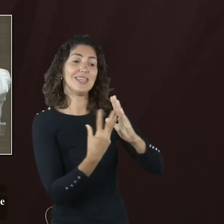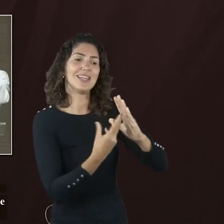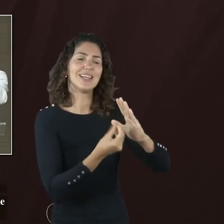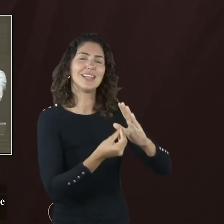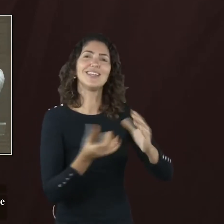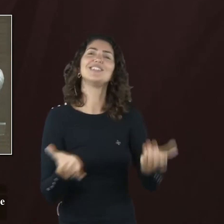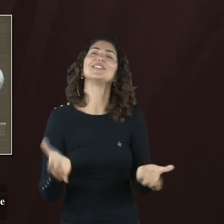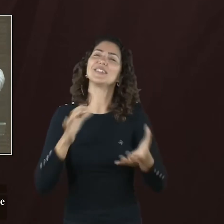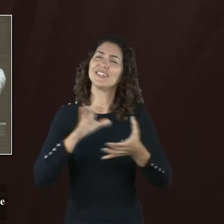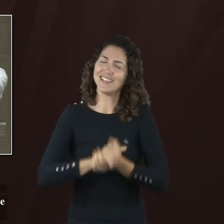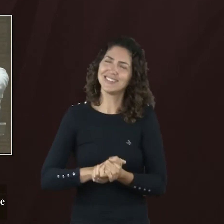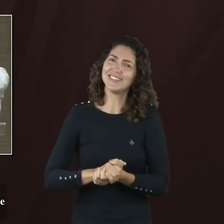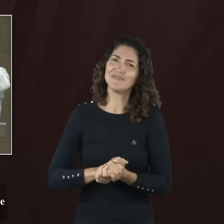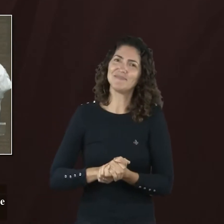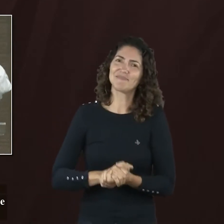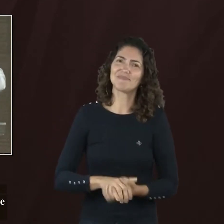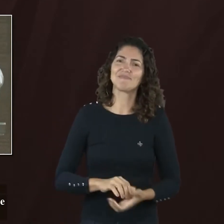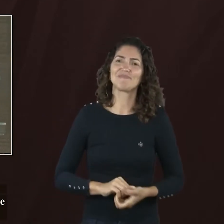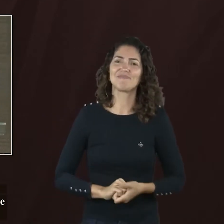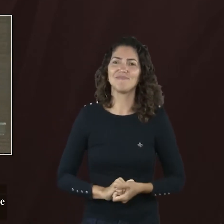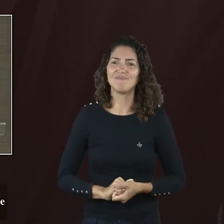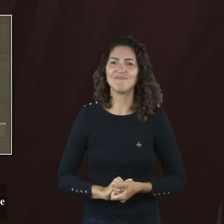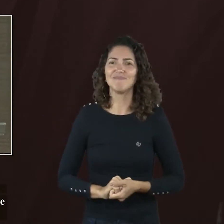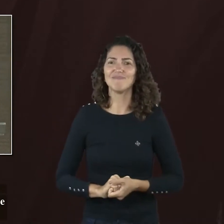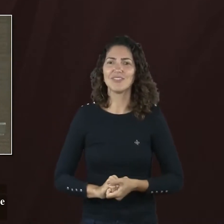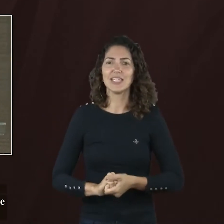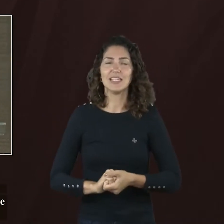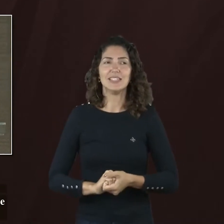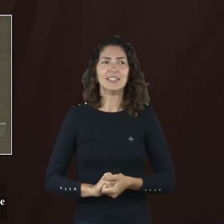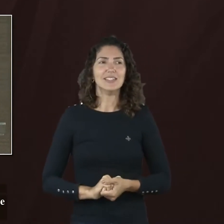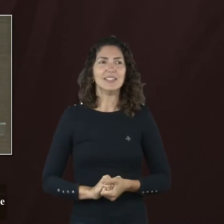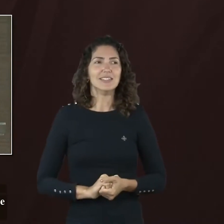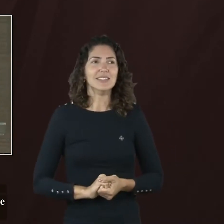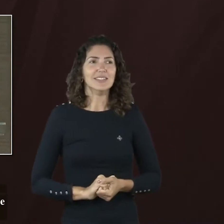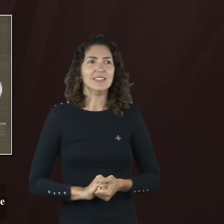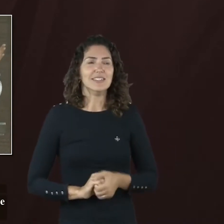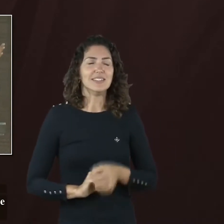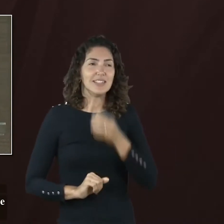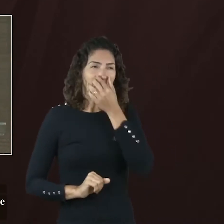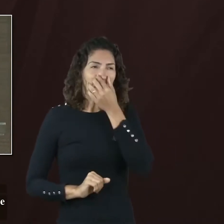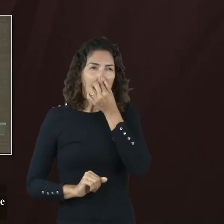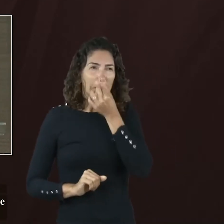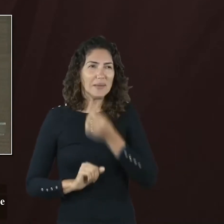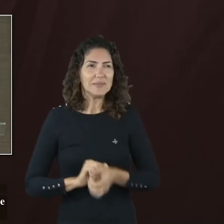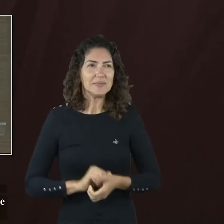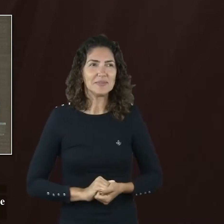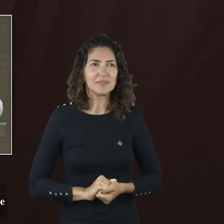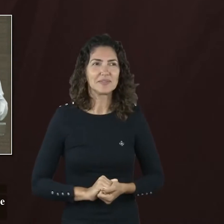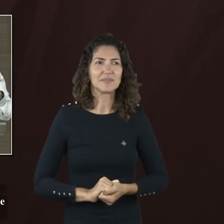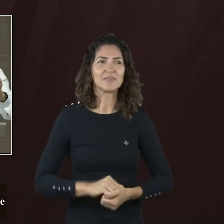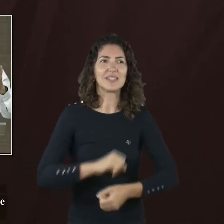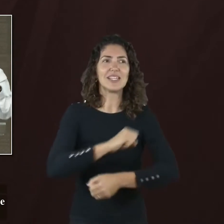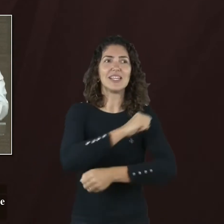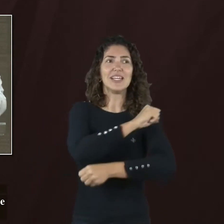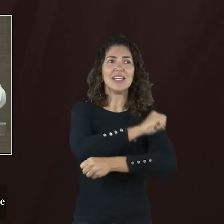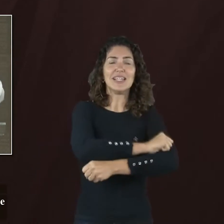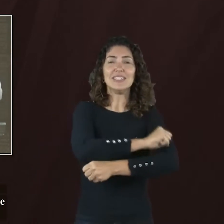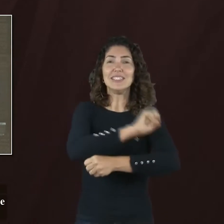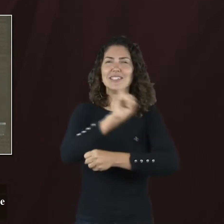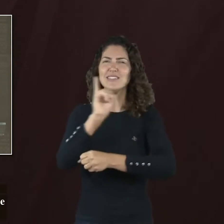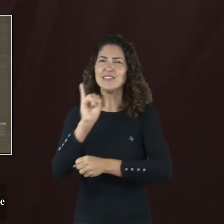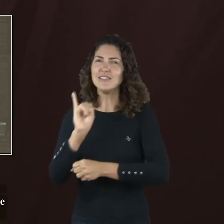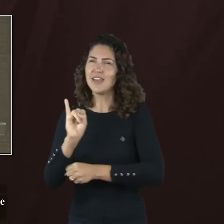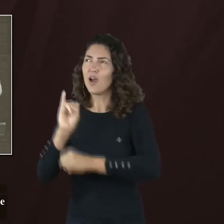Cristo, no Sião celestial, lá no céu, irmão, nesse casamento, Cristo e a igreja